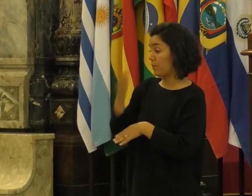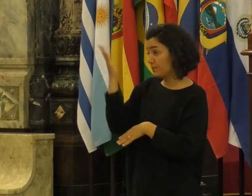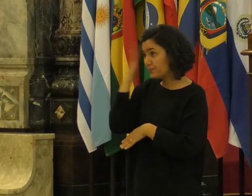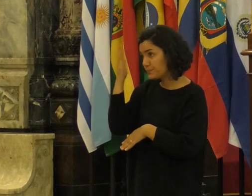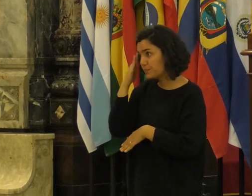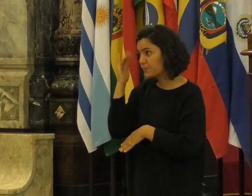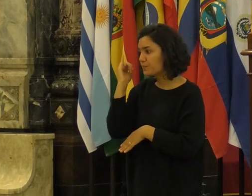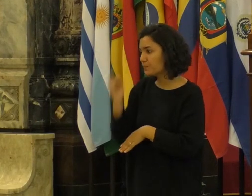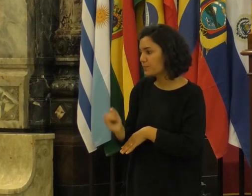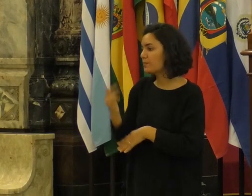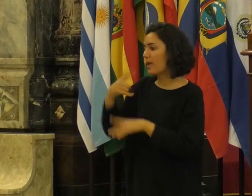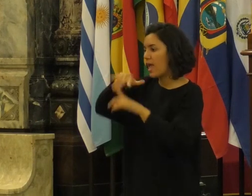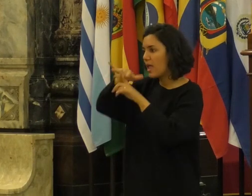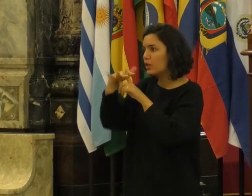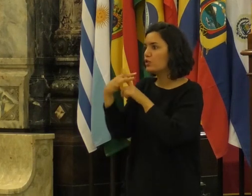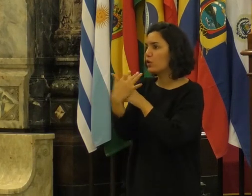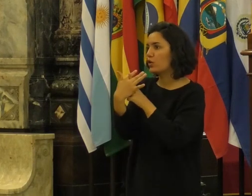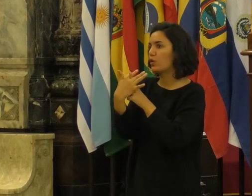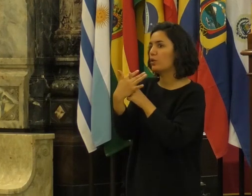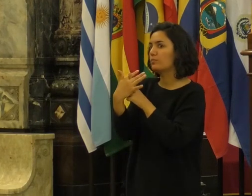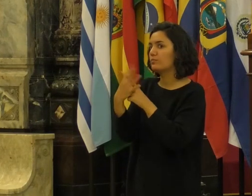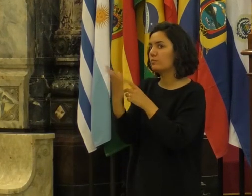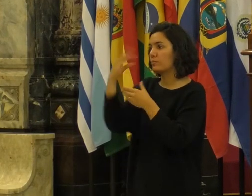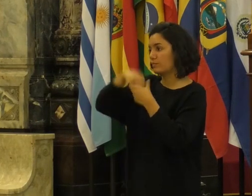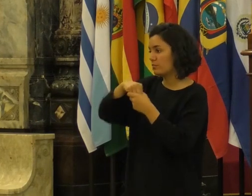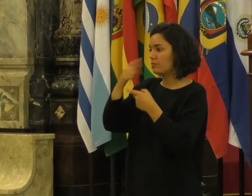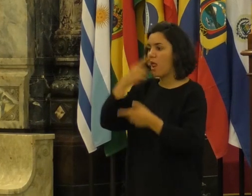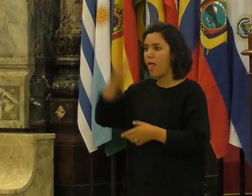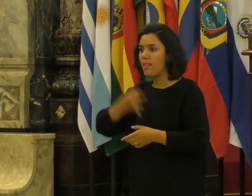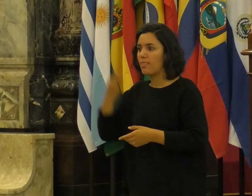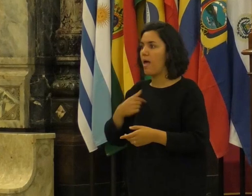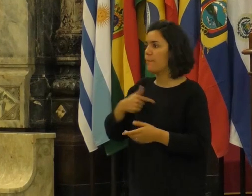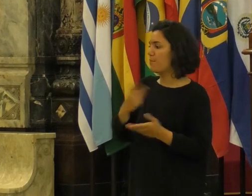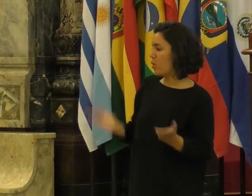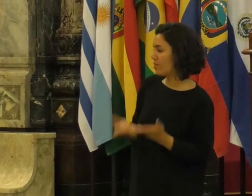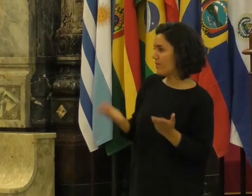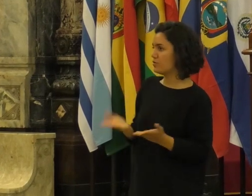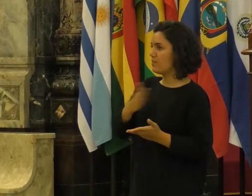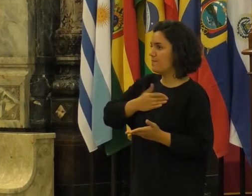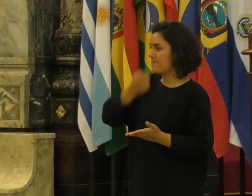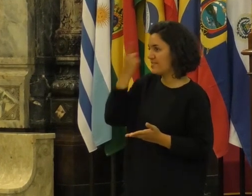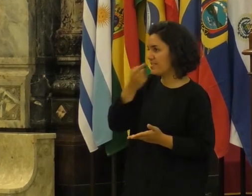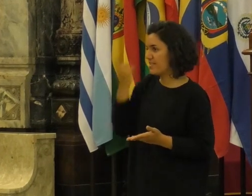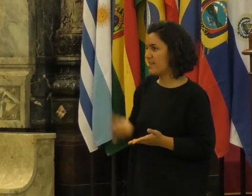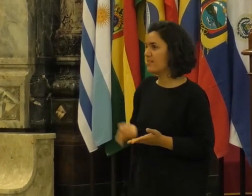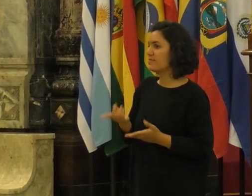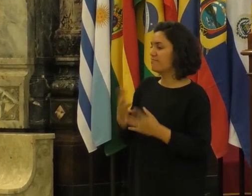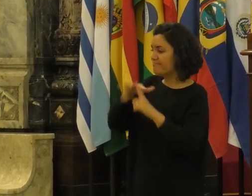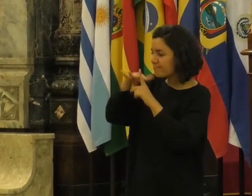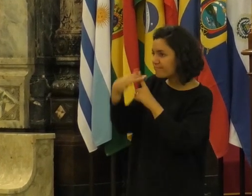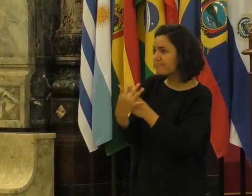conocimiento en el contexto de nuestra realidad, de nuestras motivaciones y en el contexto,